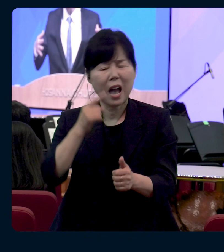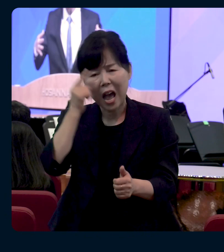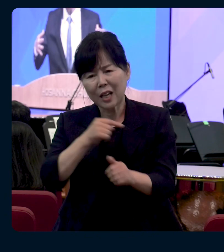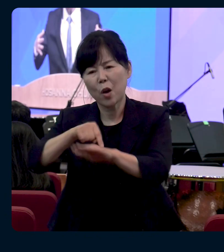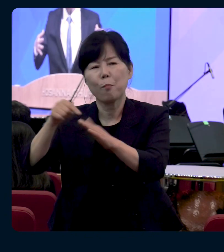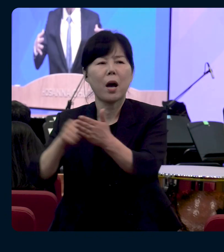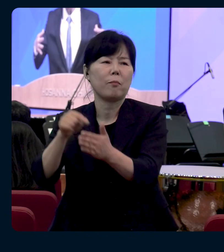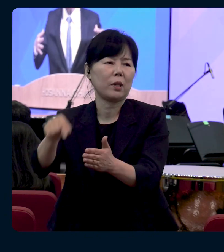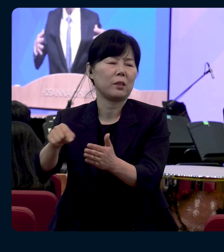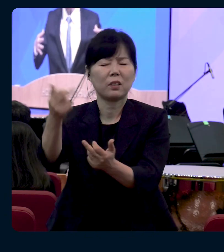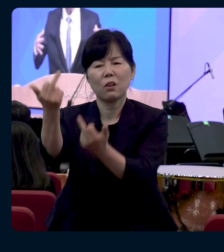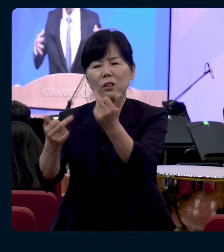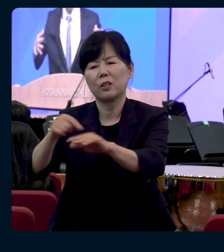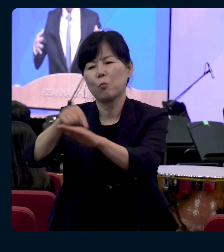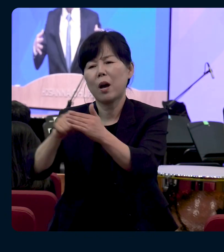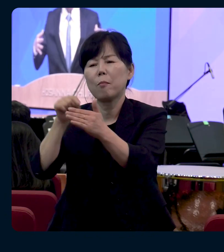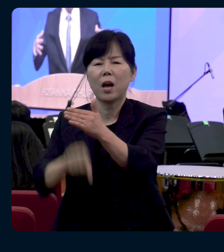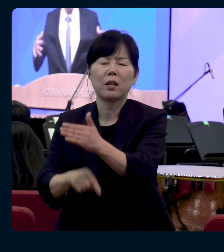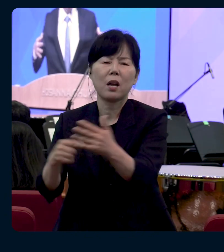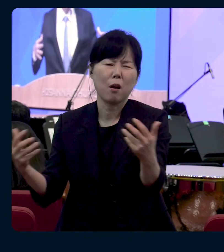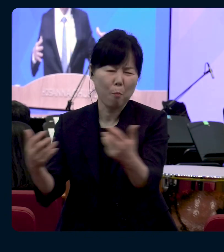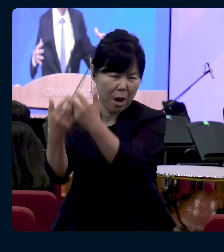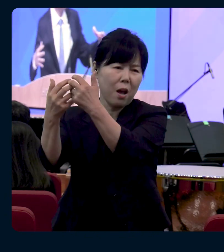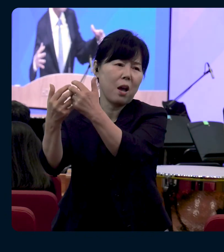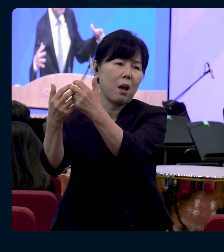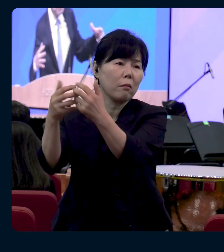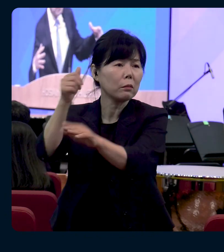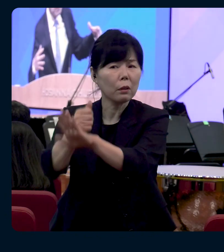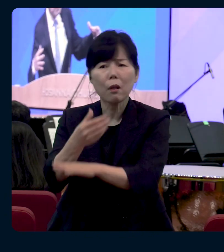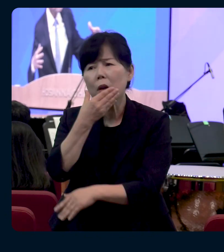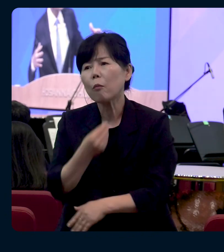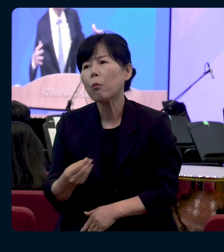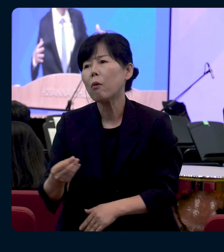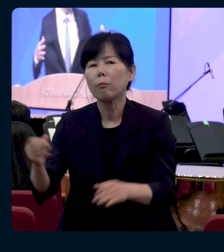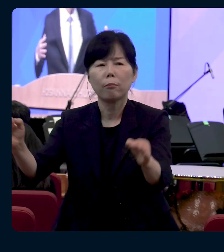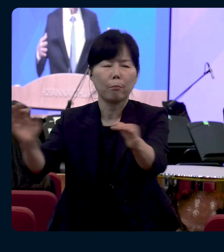거예요. 그러니까 행복할 수 없죠.